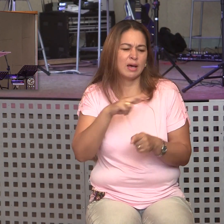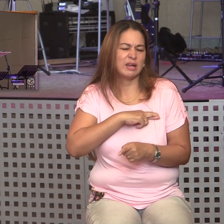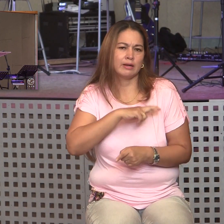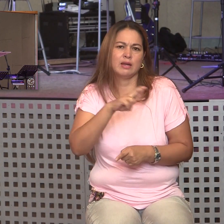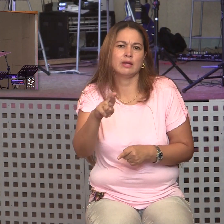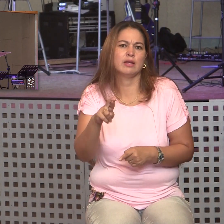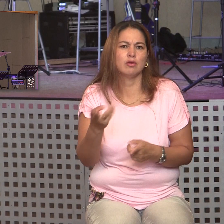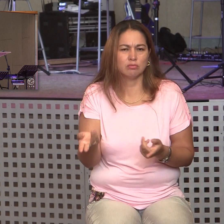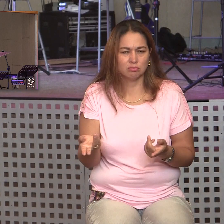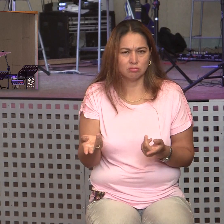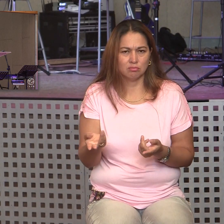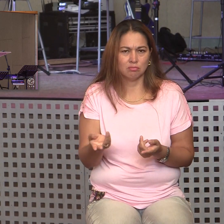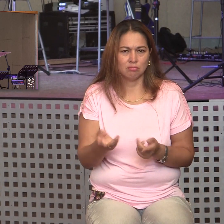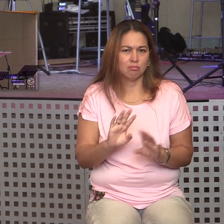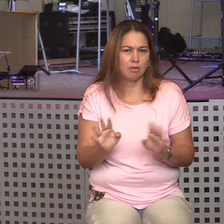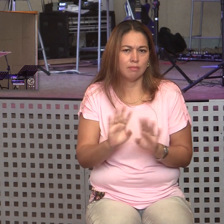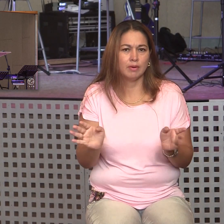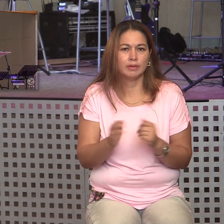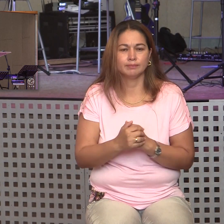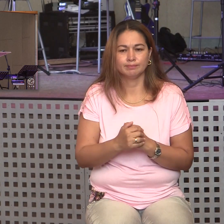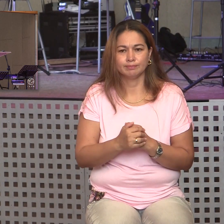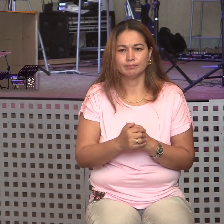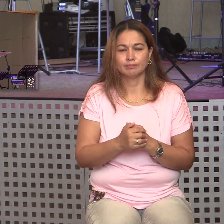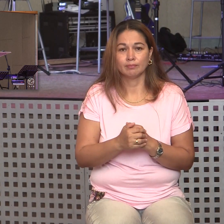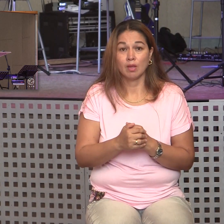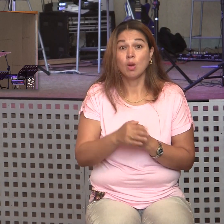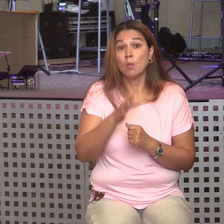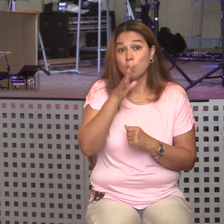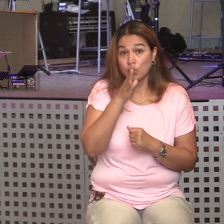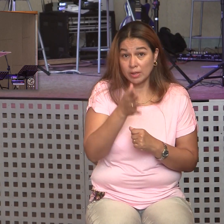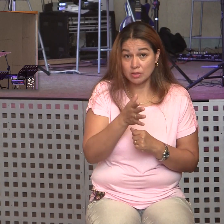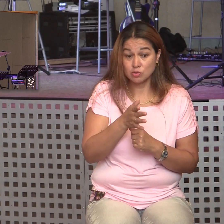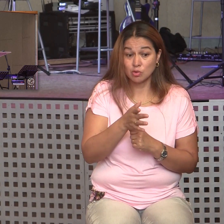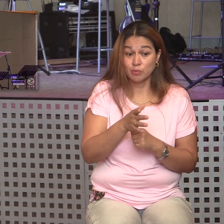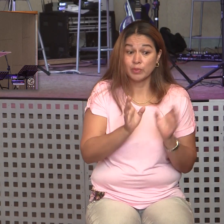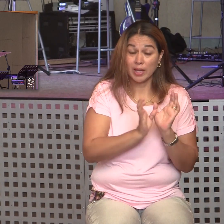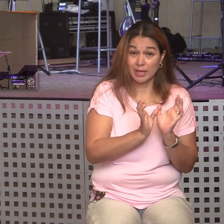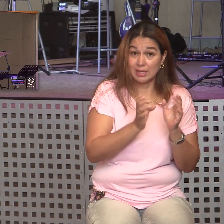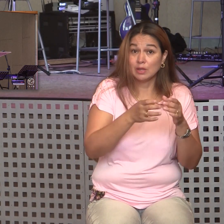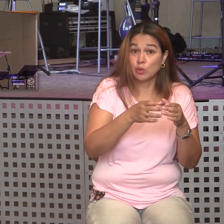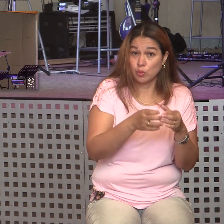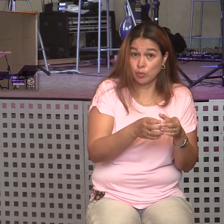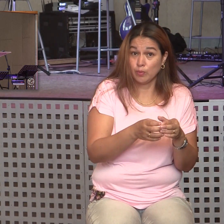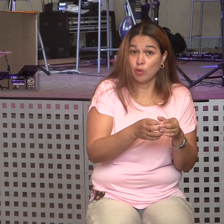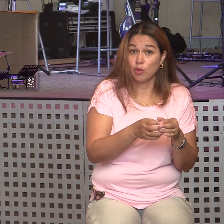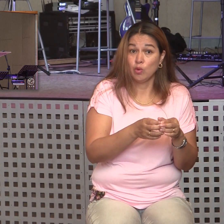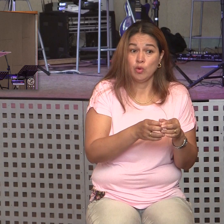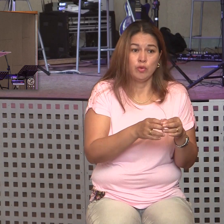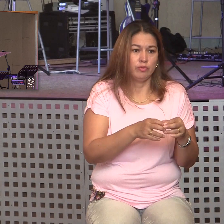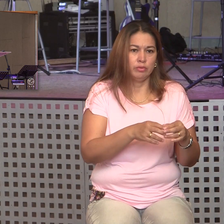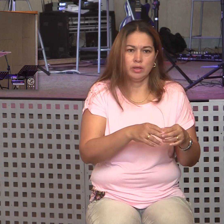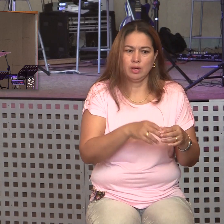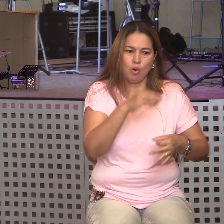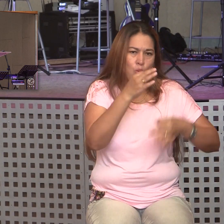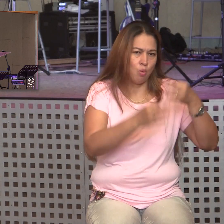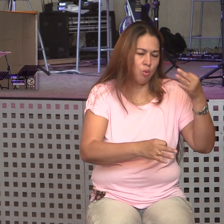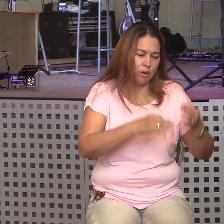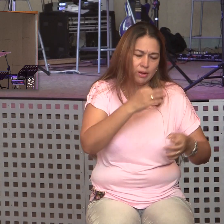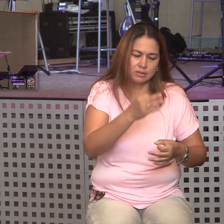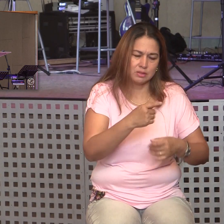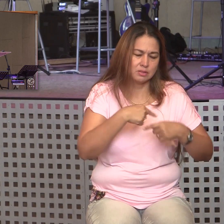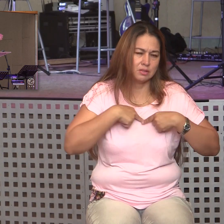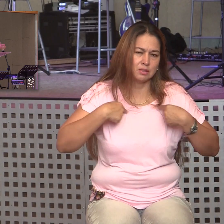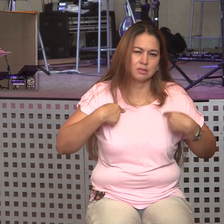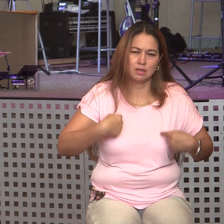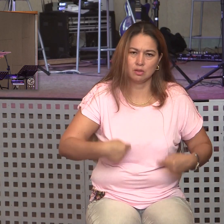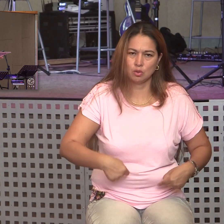dieron con sus huesos en la cárcel. Como ese día era tarde, no pudieron interrogarlos. Al